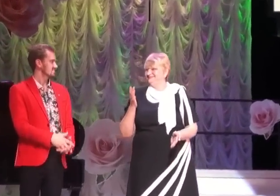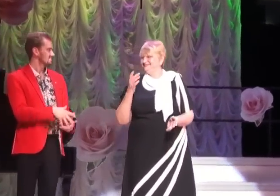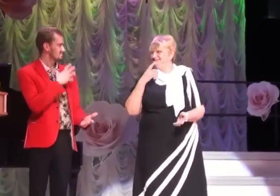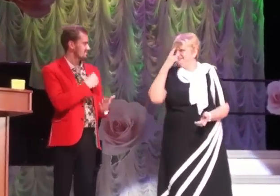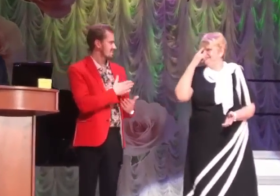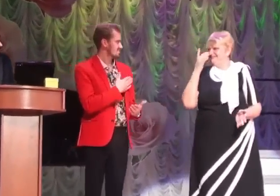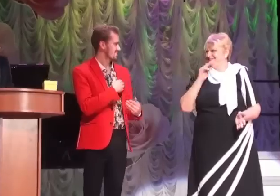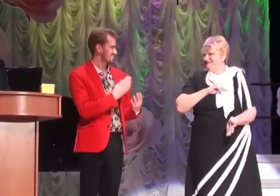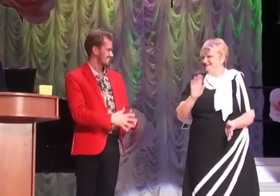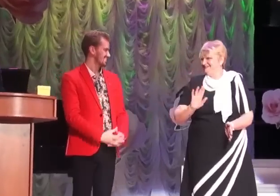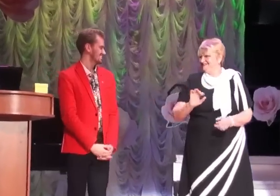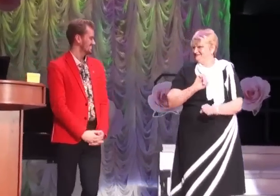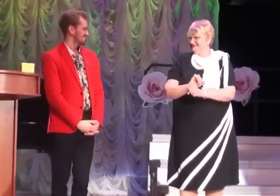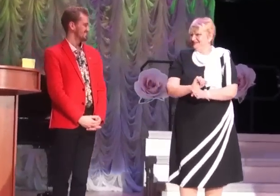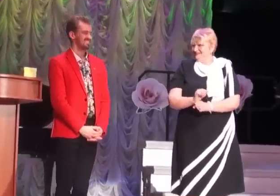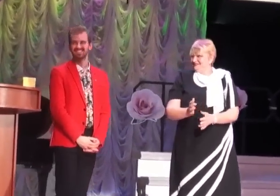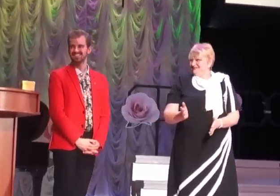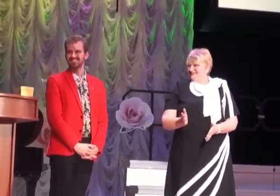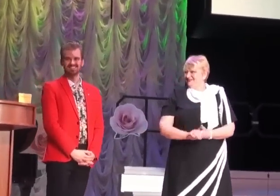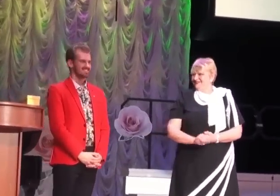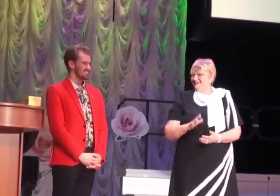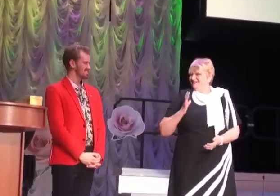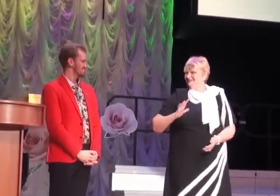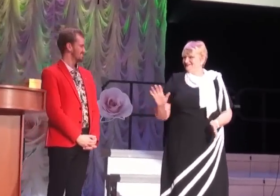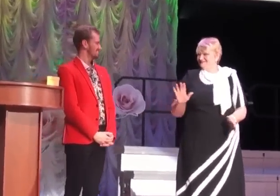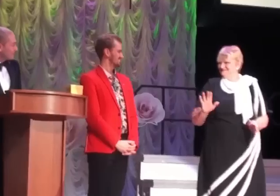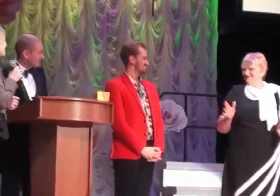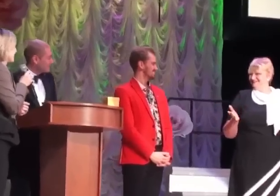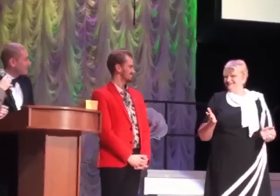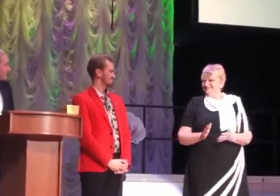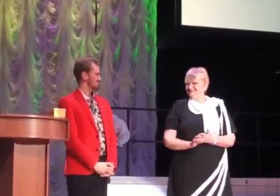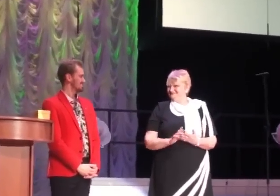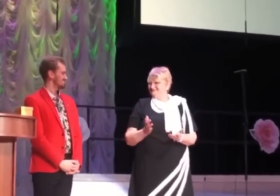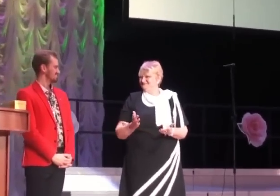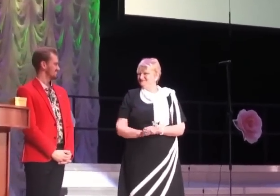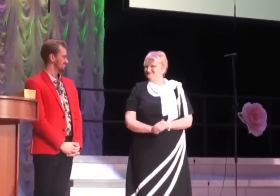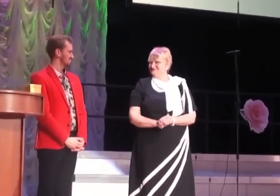Я даже не знаю, что сказать, я растерялась, не ожидала просто.